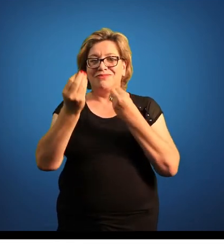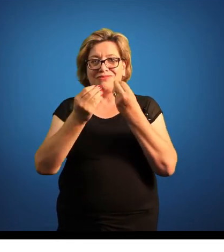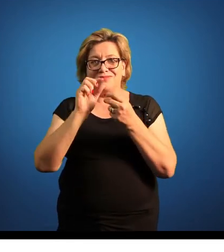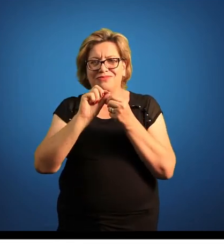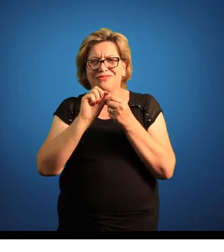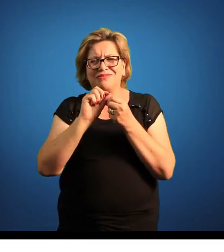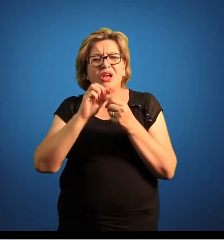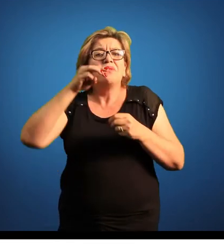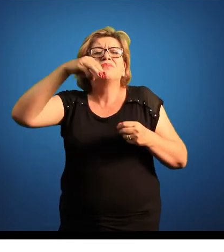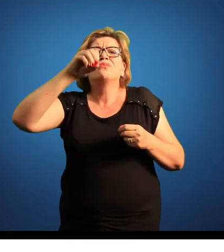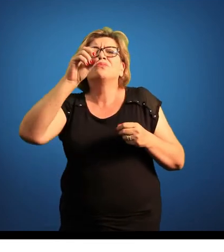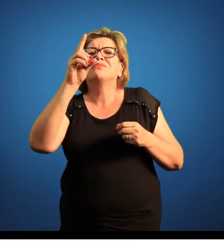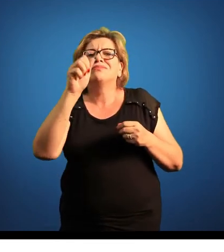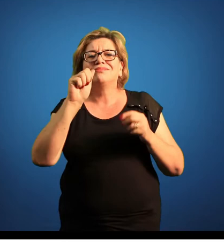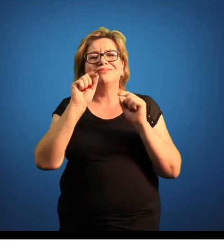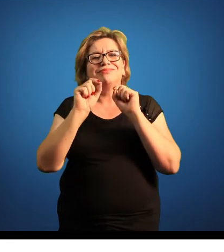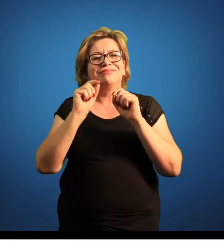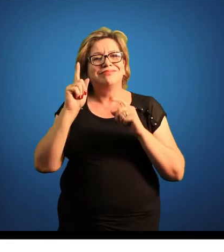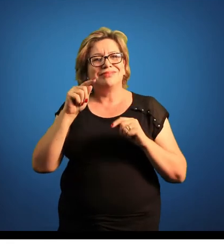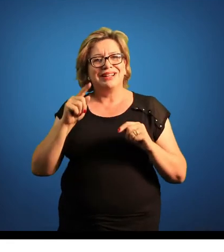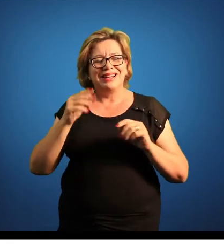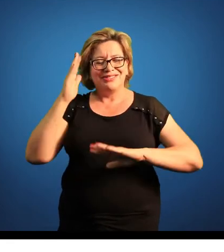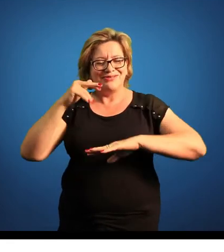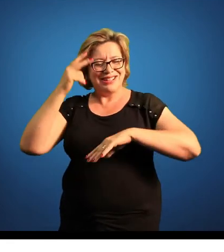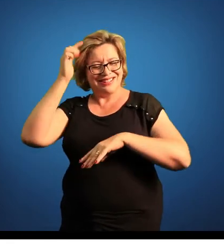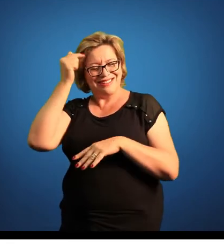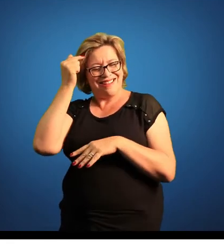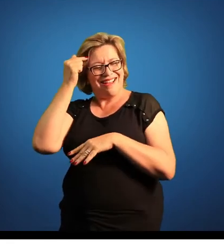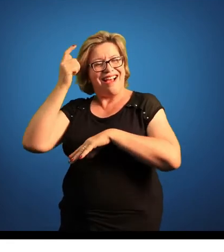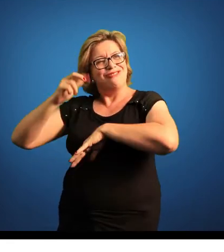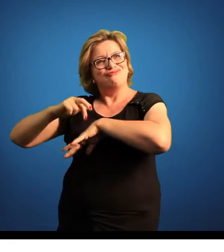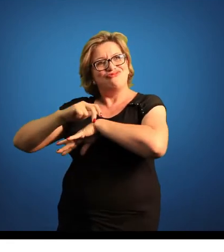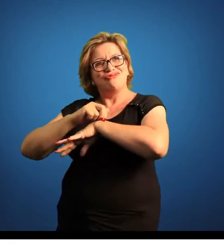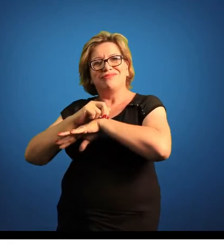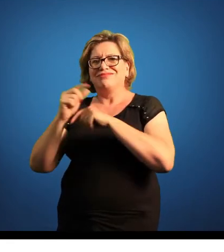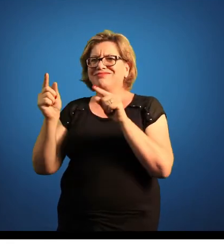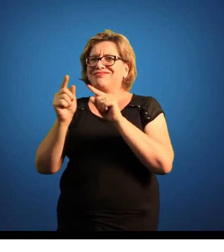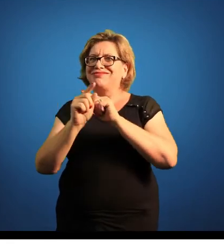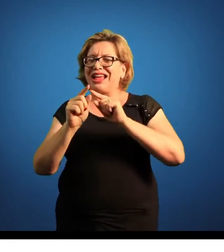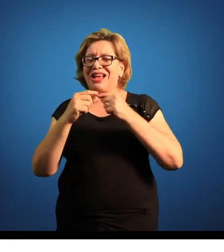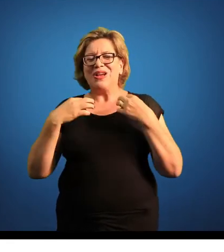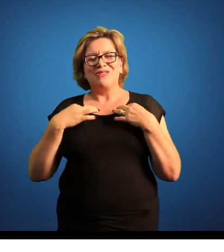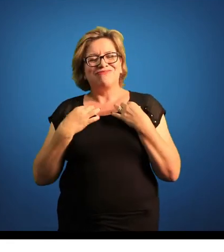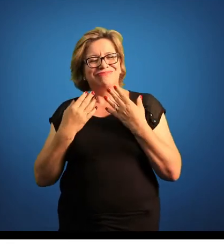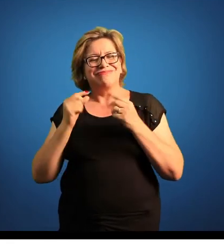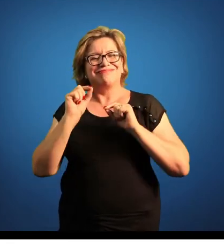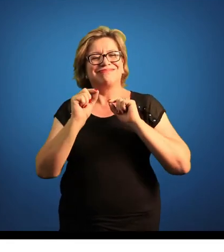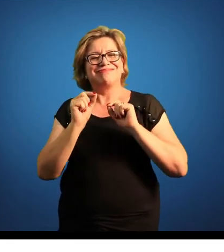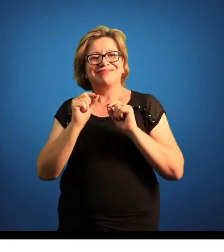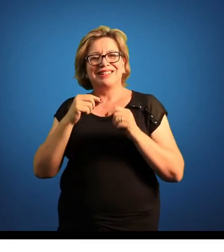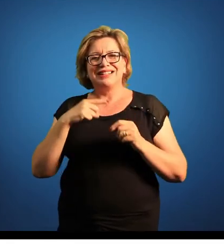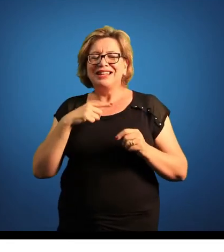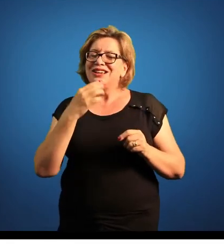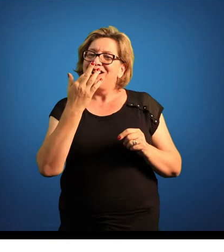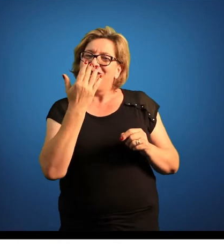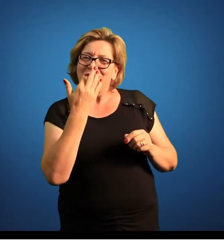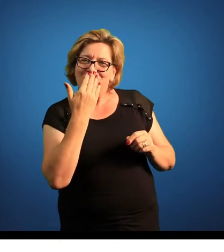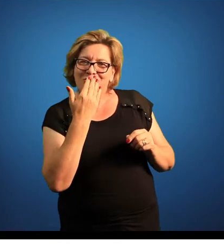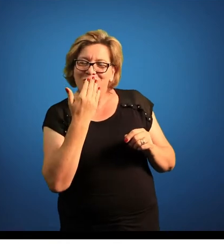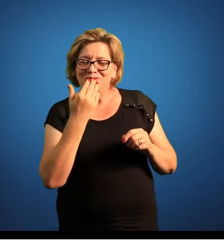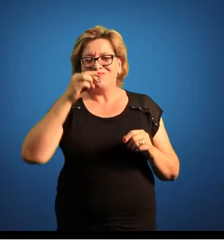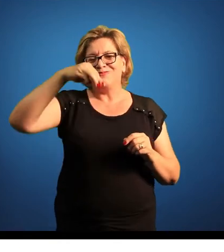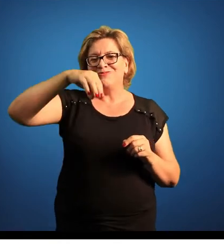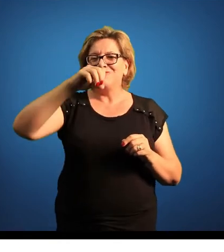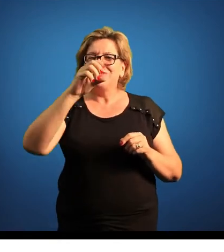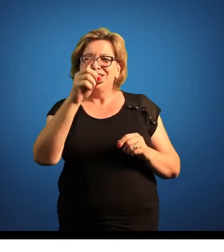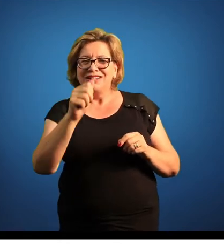O que é moda? Normalmente em moda você vai pensar o quê? O que está na moda? Se tem uma cor que está na